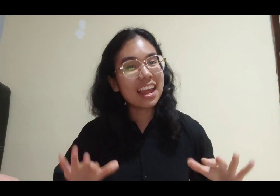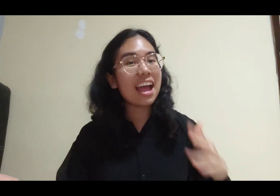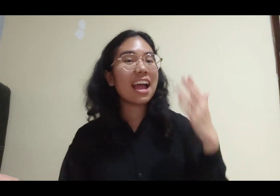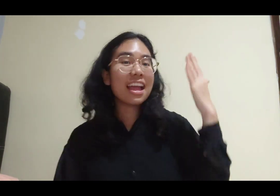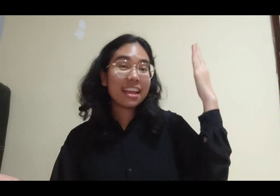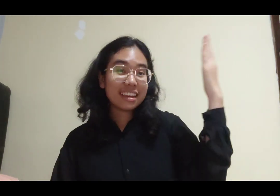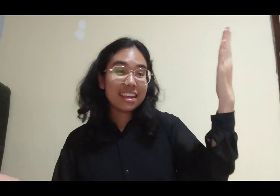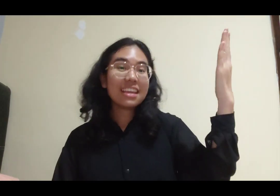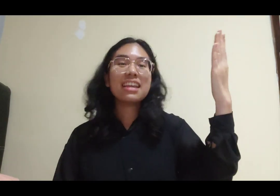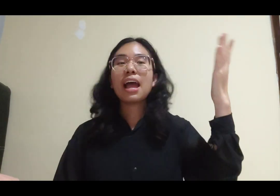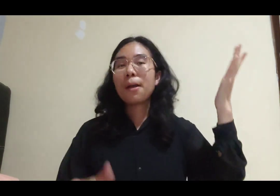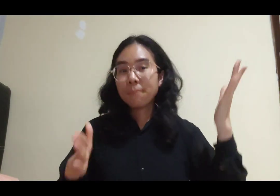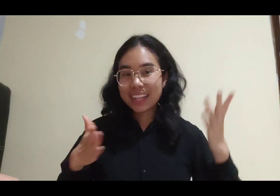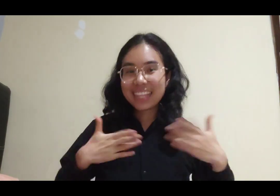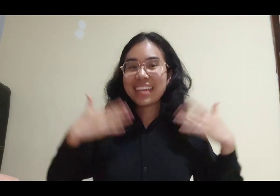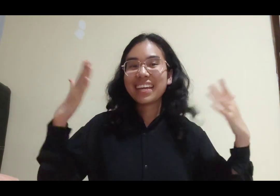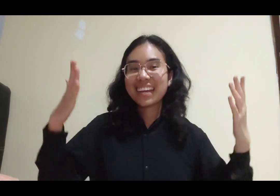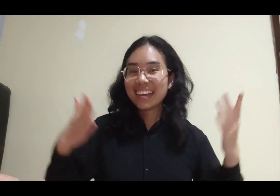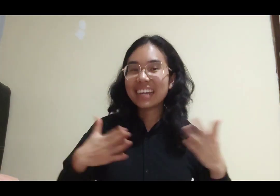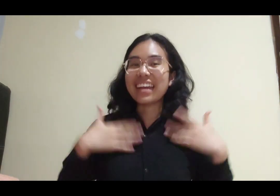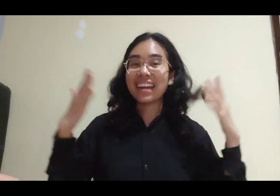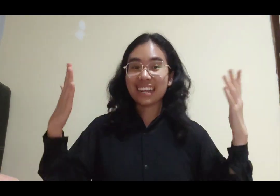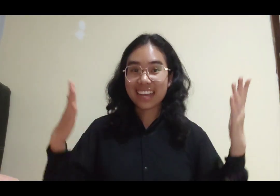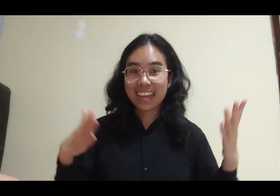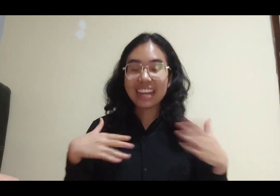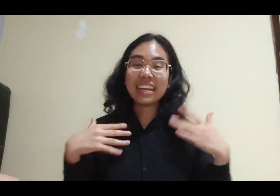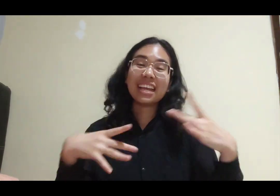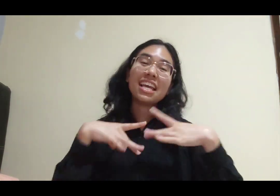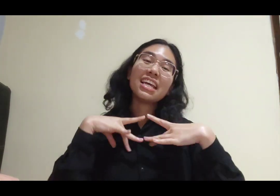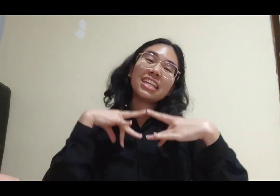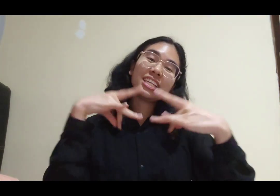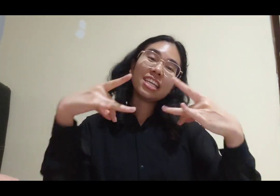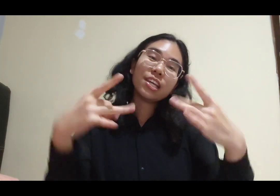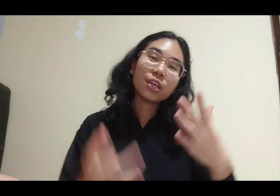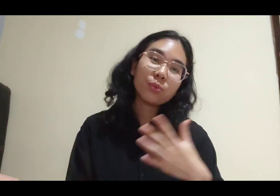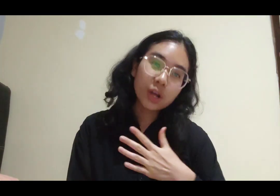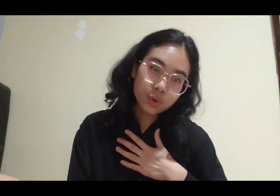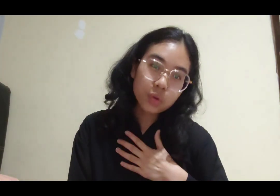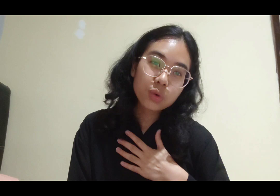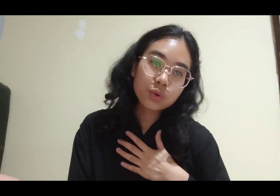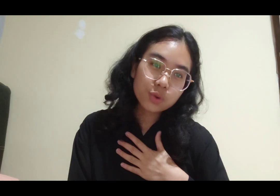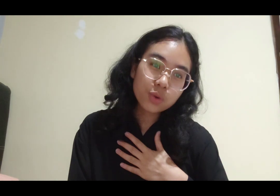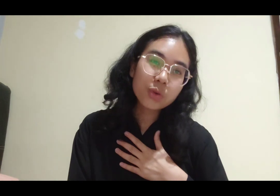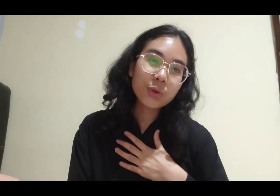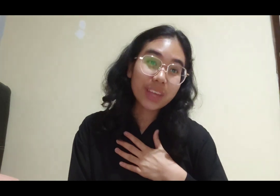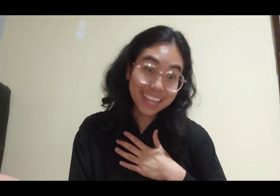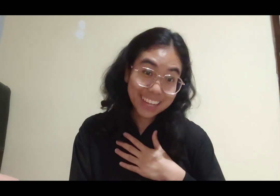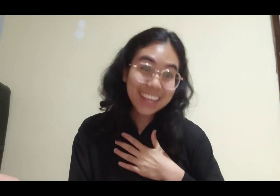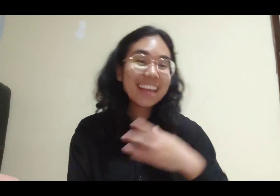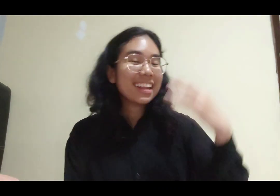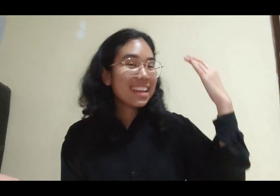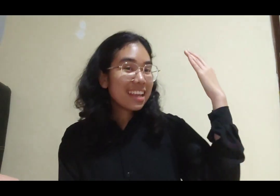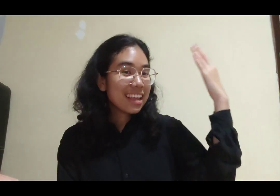tenang, dia menyegarkan jiwaku. Ingat,